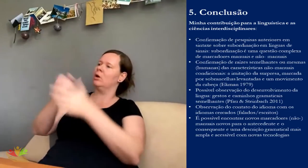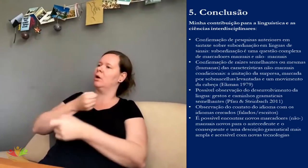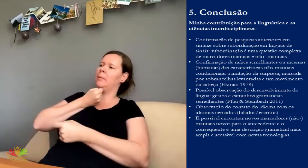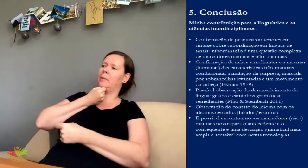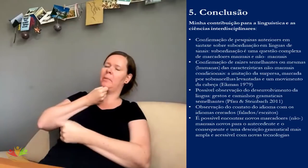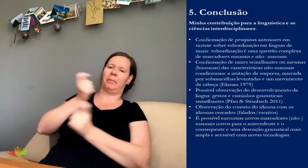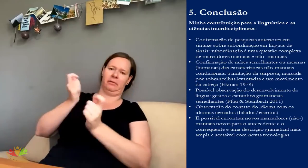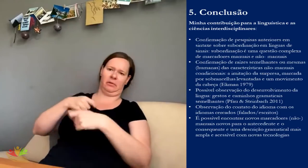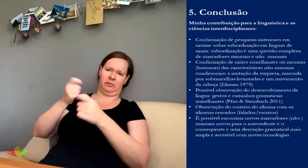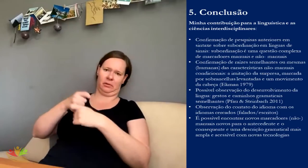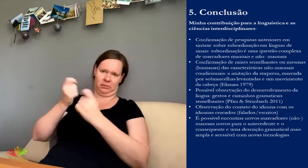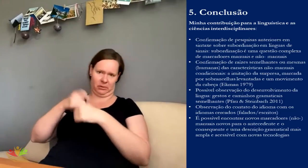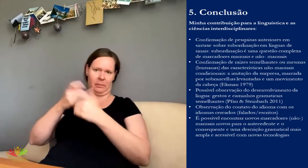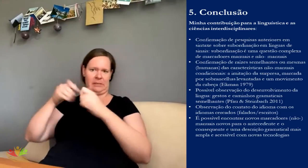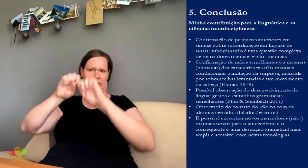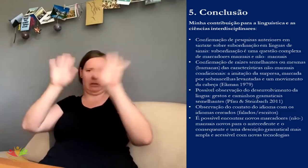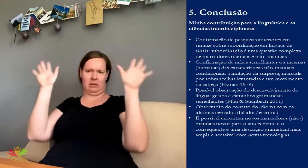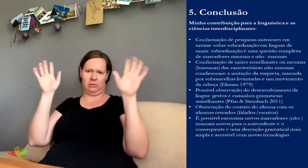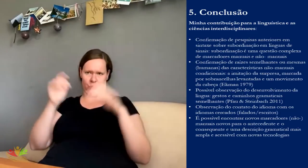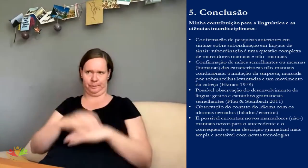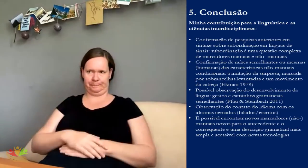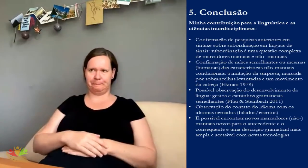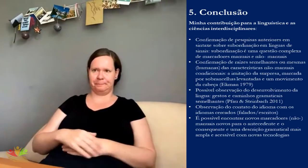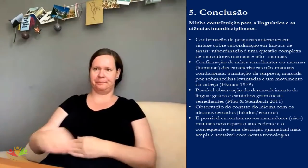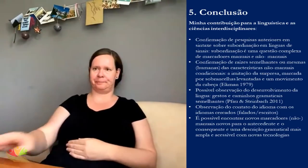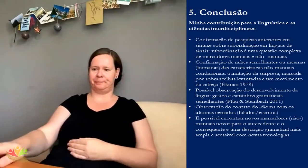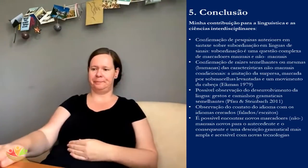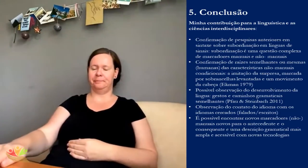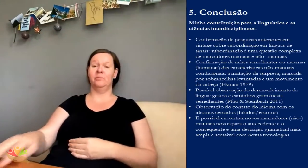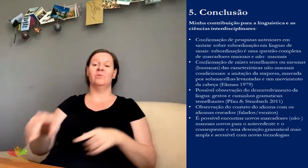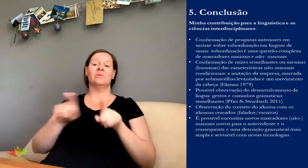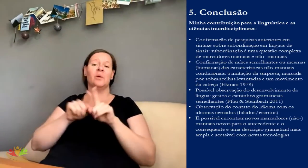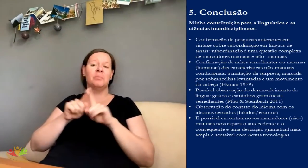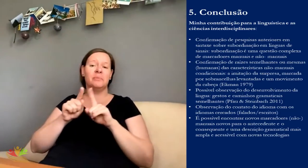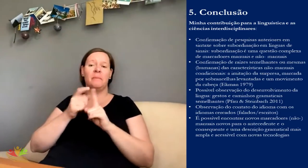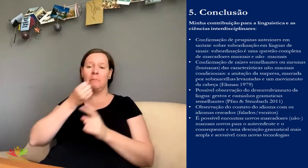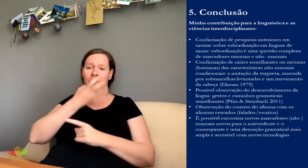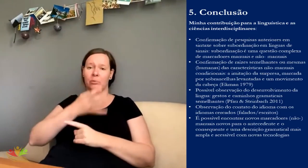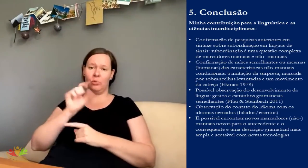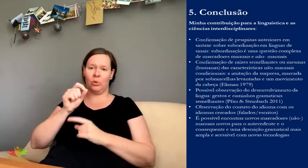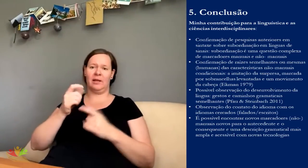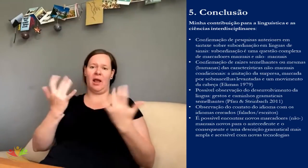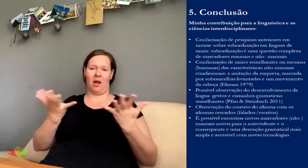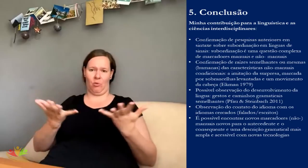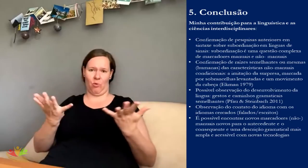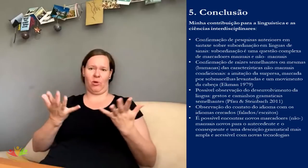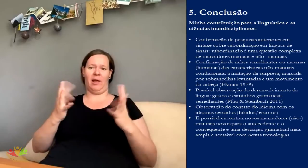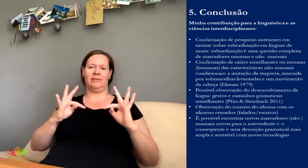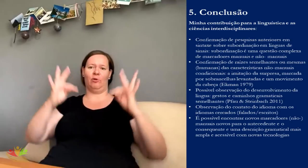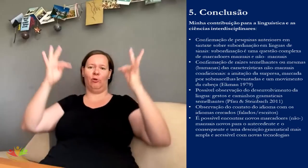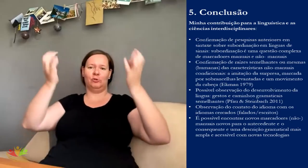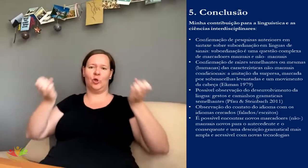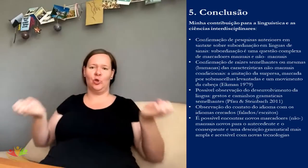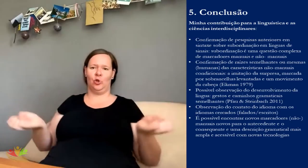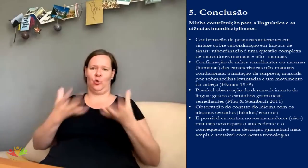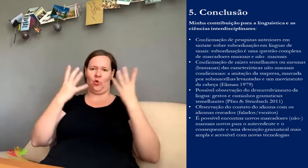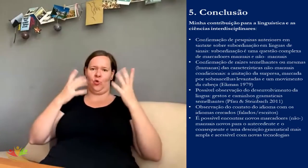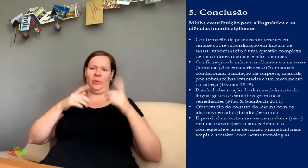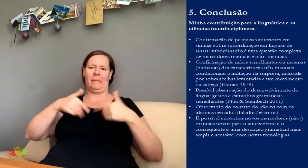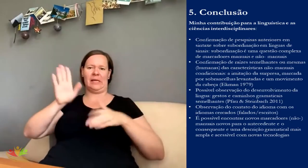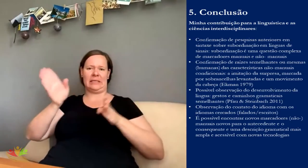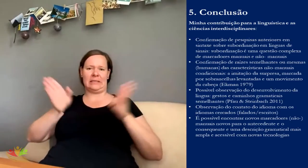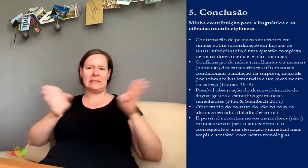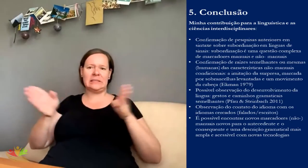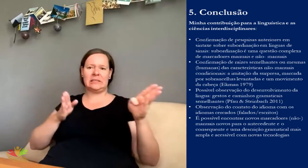descrições para observar, por exemplo, no momento de uma tradução, como os surdos sinalizam, e isso dá